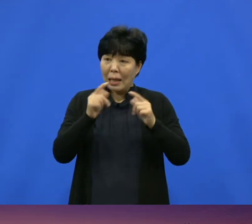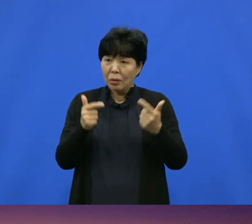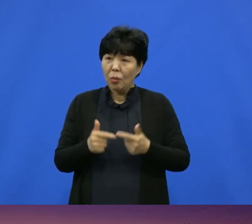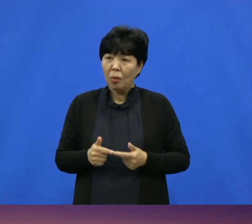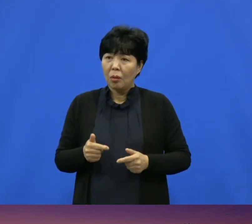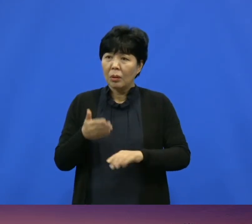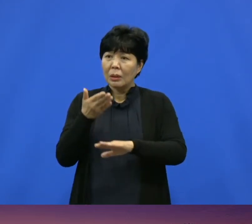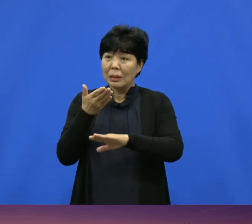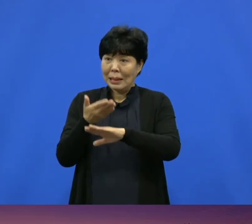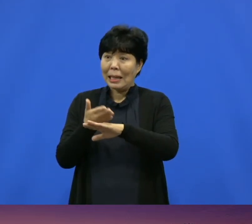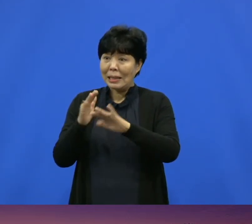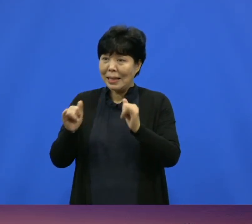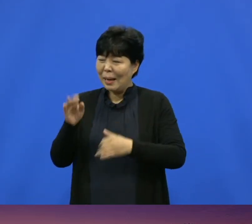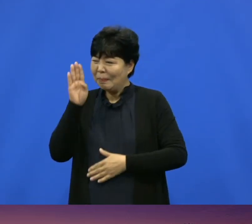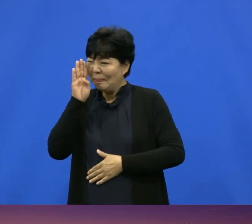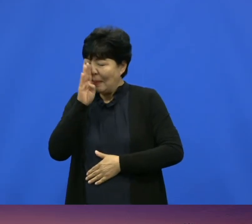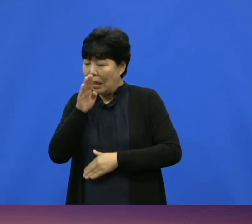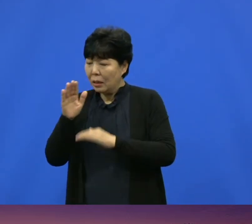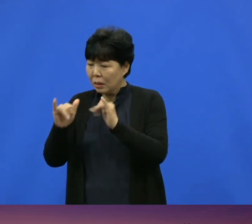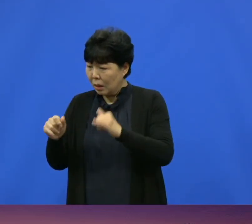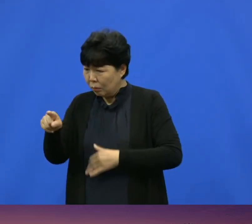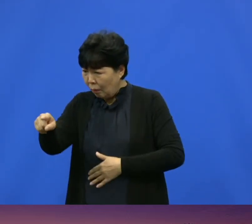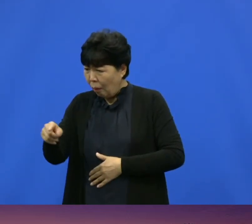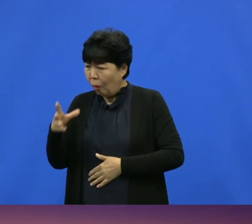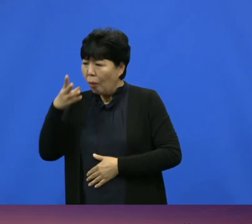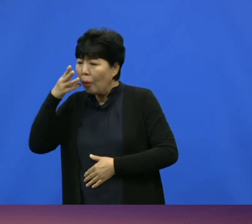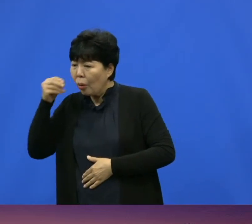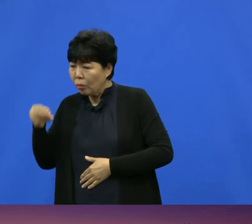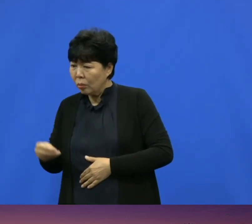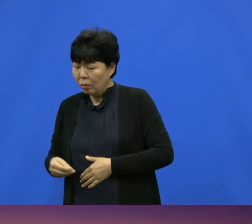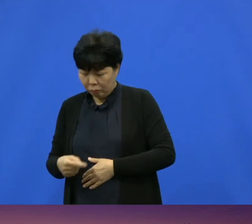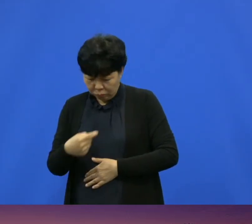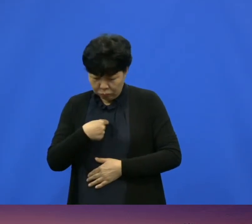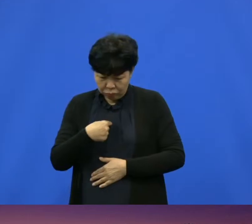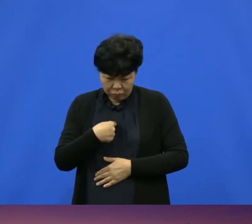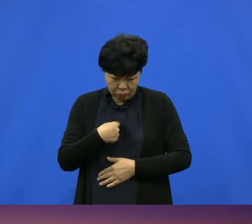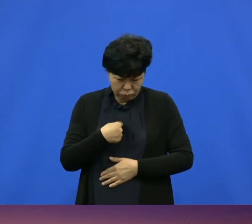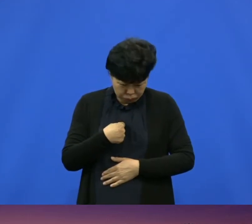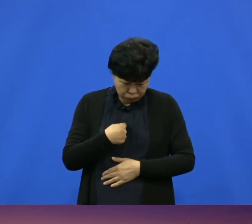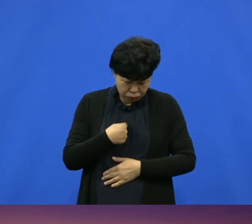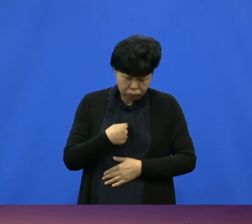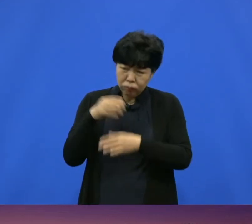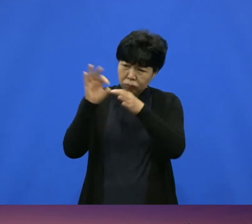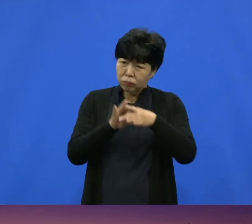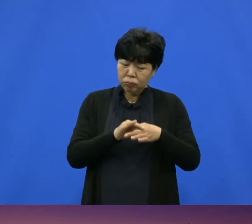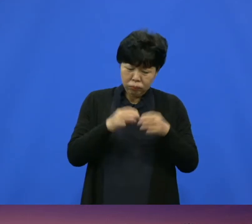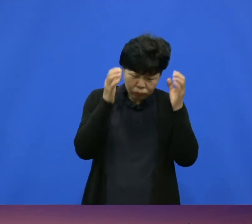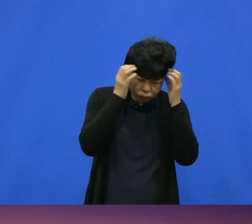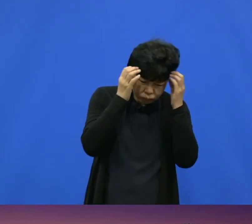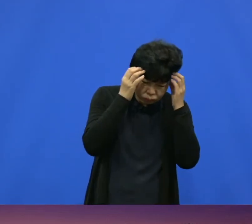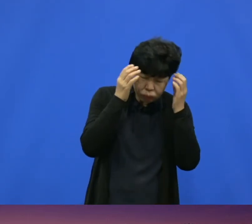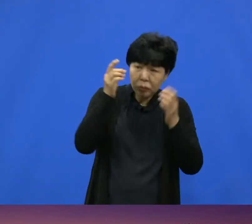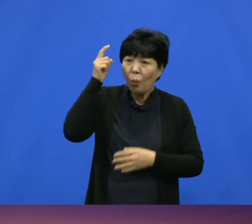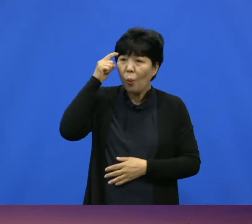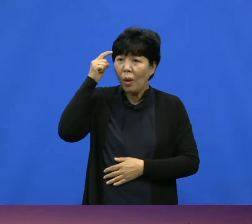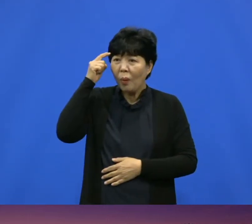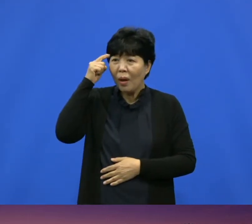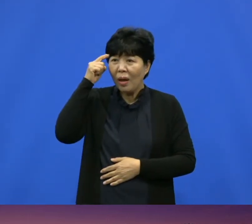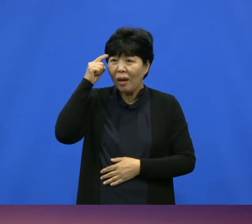거예요. 악인들은 형통하는데 왜 나는 이렇게 인생이 펴지지 않지? 자신에게